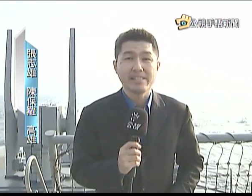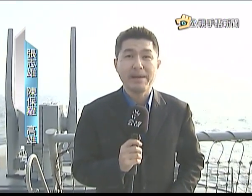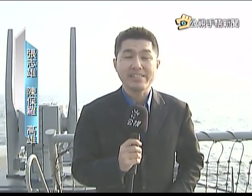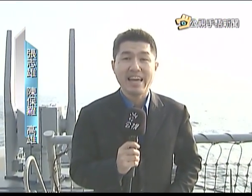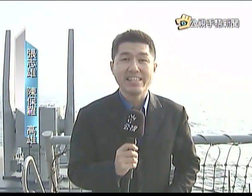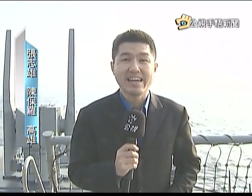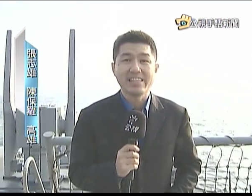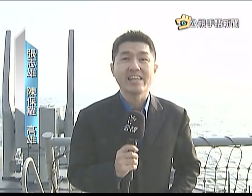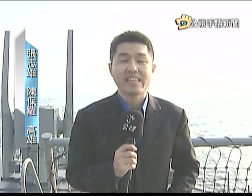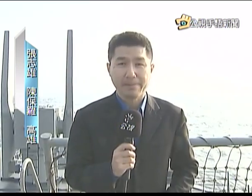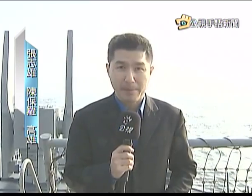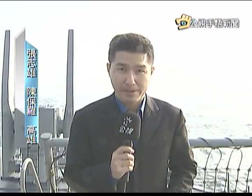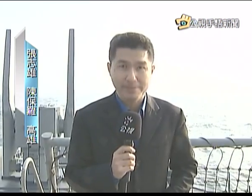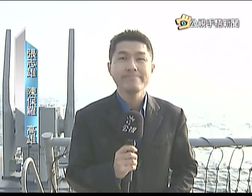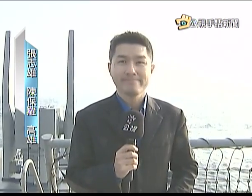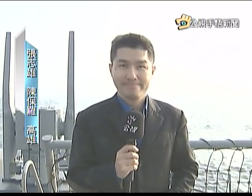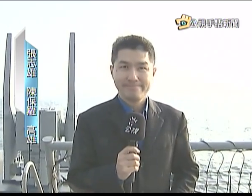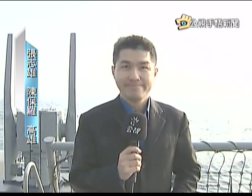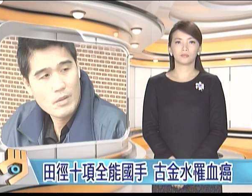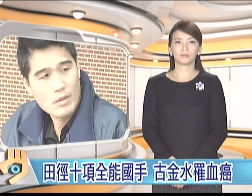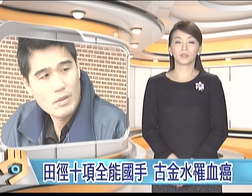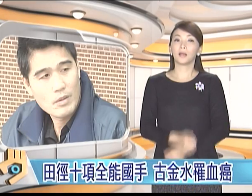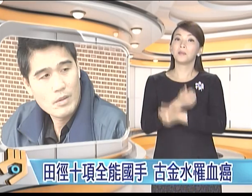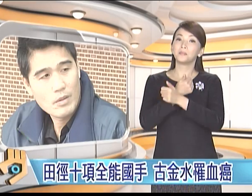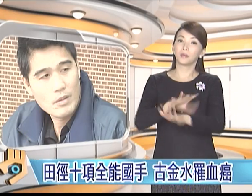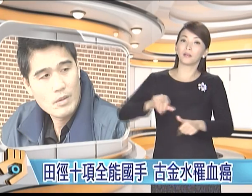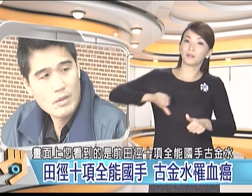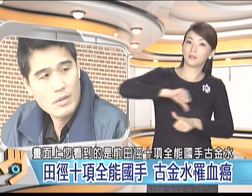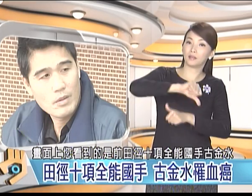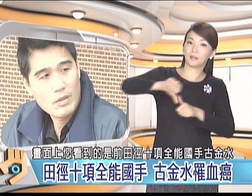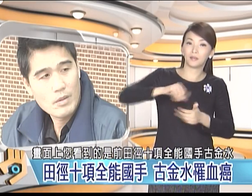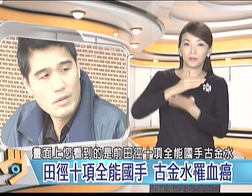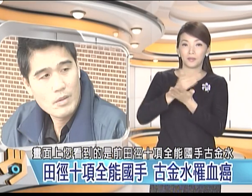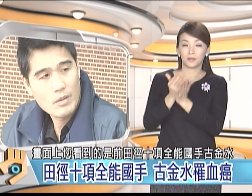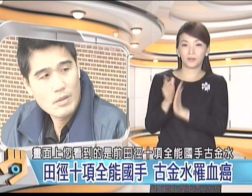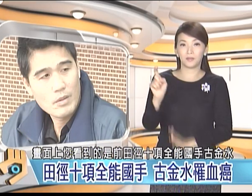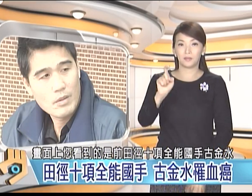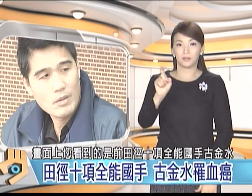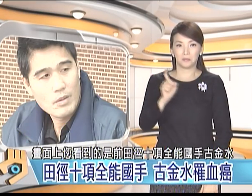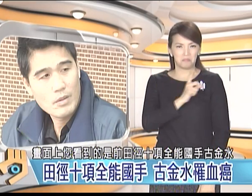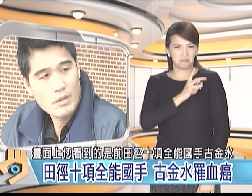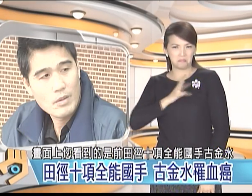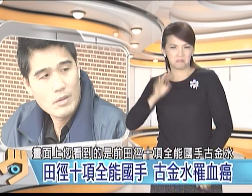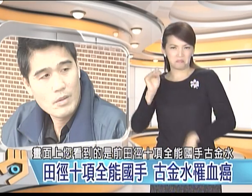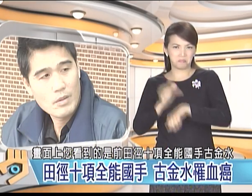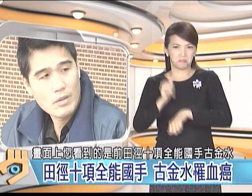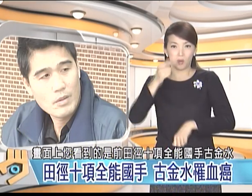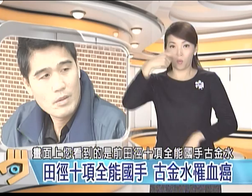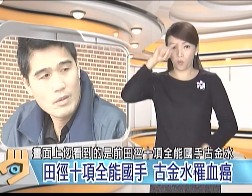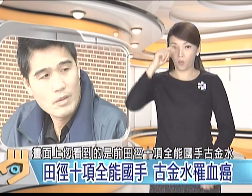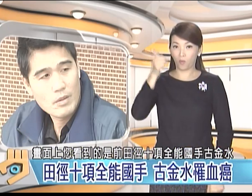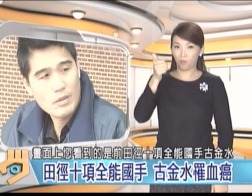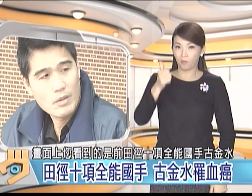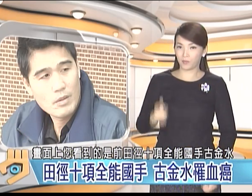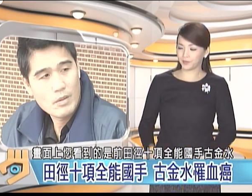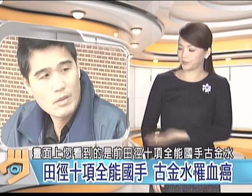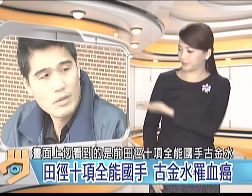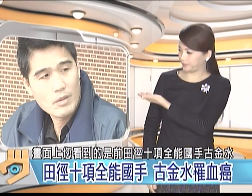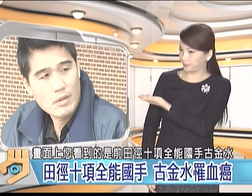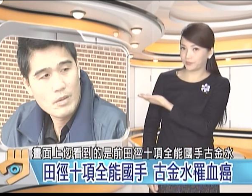士海峡的采访报道。 画面上您看到的是前田径十项全能国手谷金